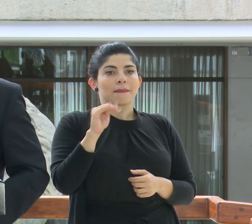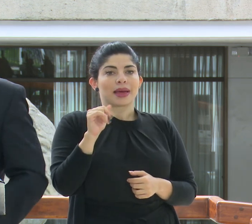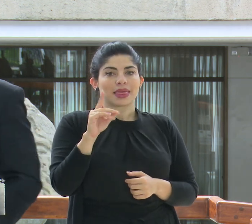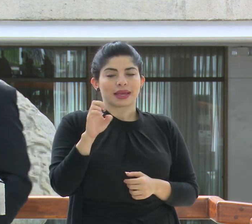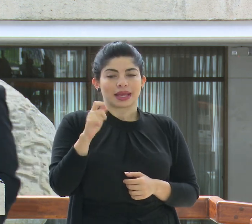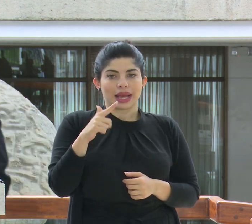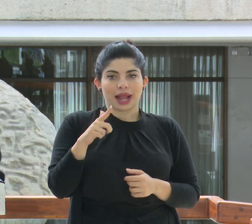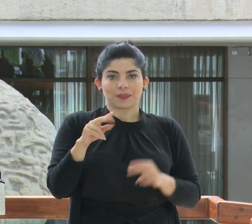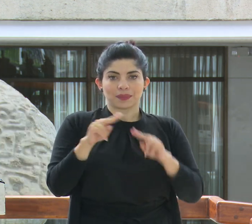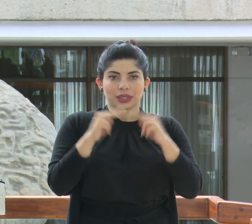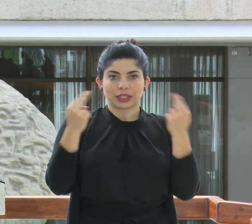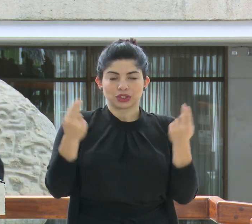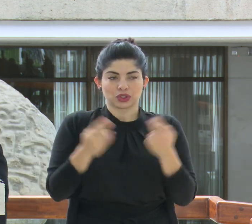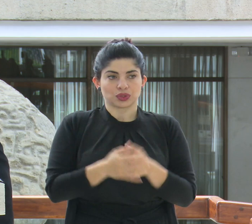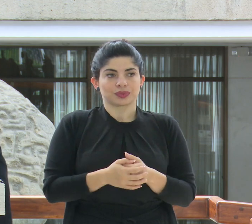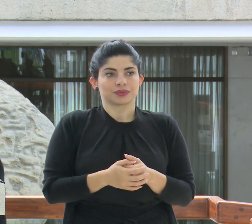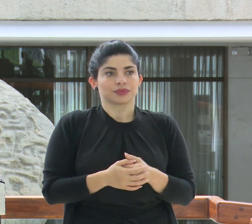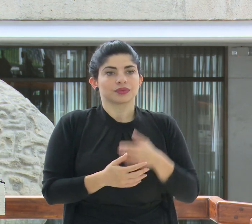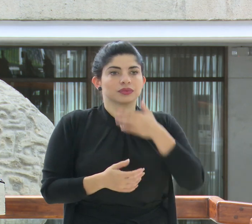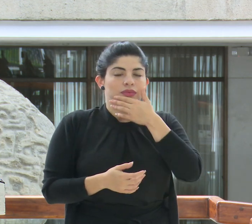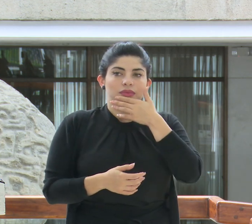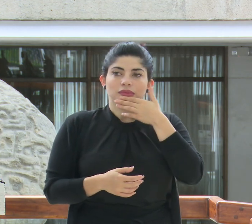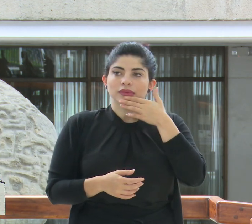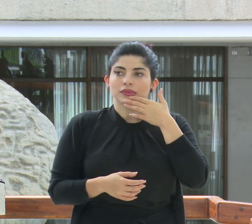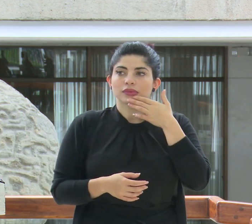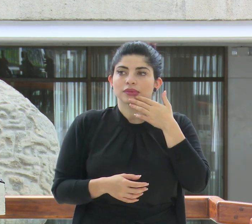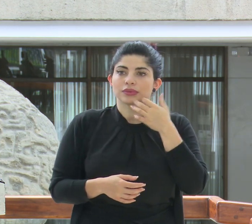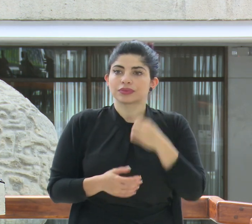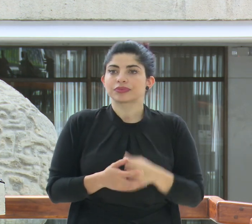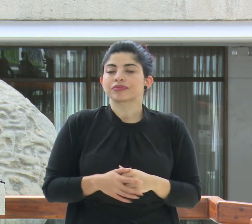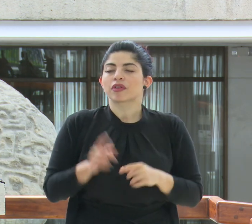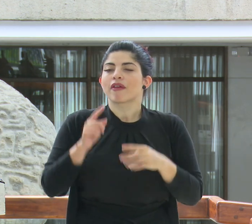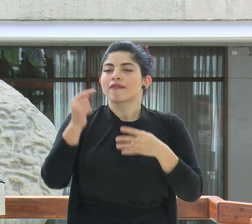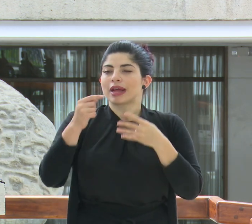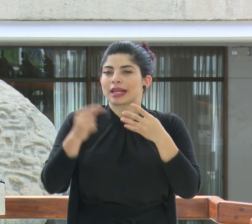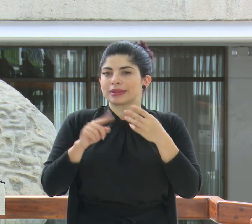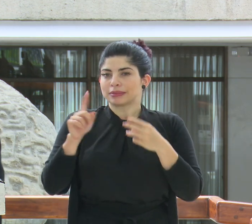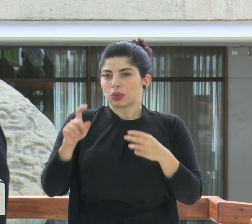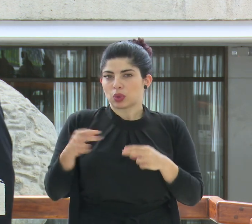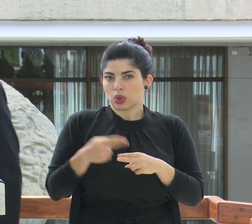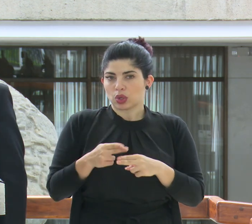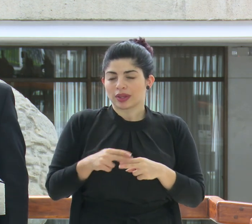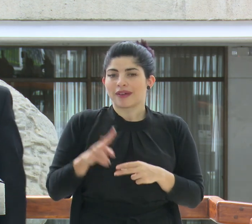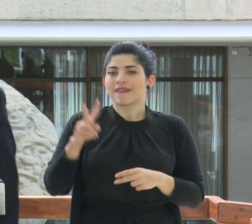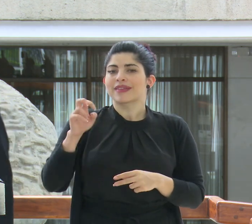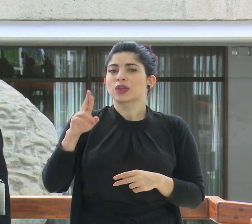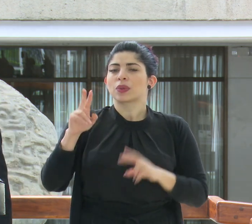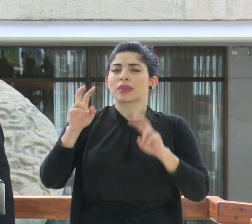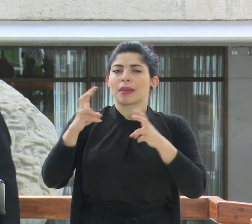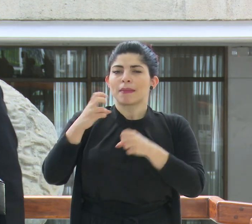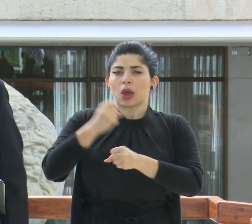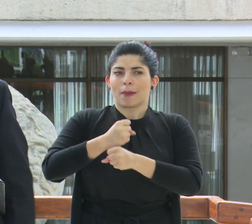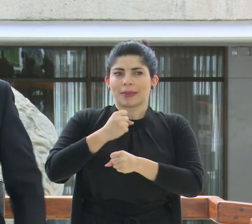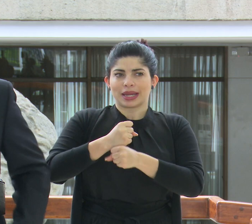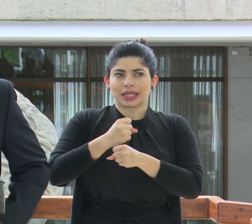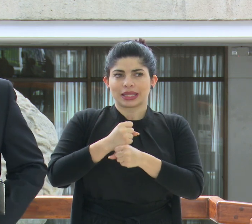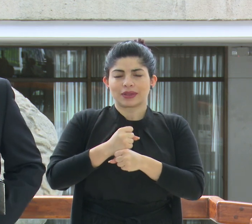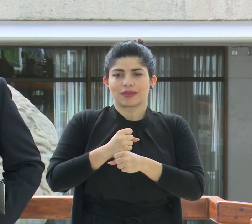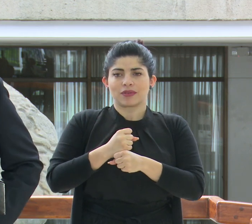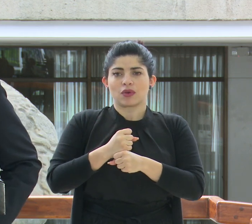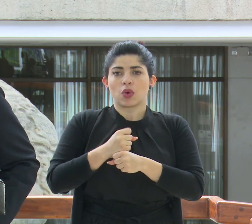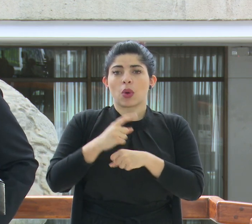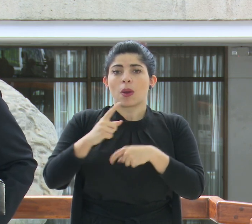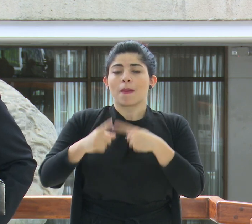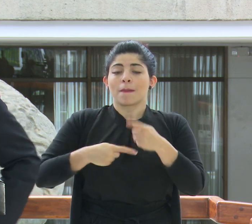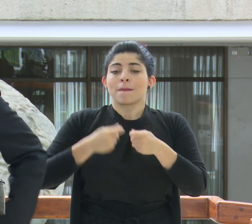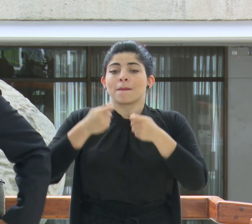Rebeca Madrigal, de La Nación, por favor, su consulta. Gracias. Varias consultas. Don Víctor, un tema operativo. Si se va a presentar